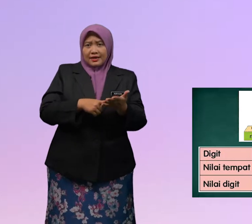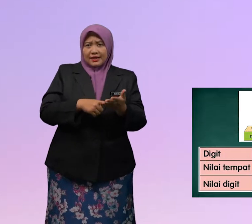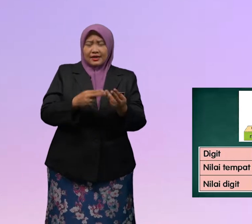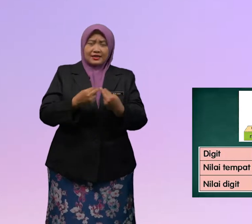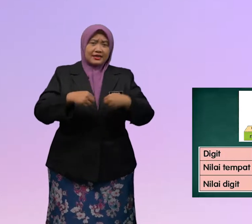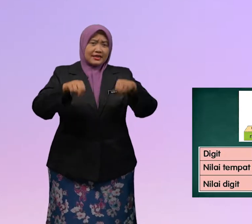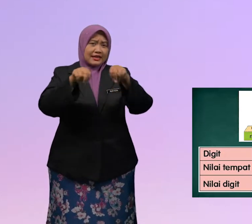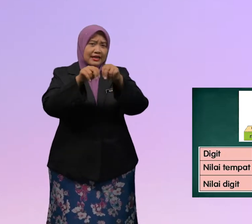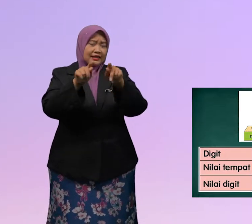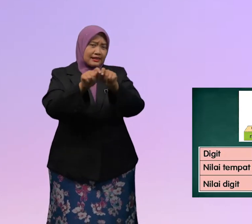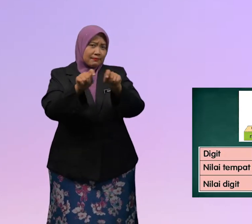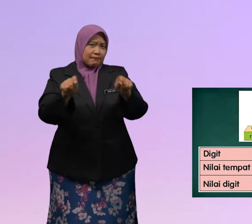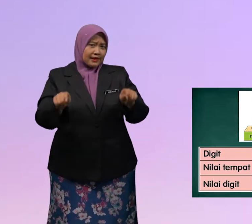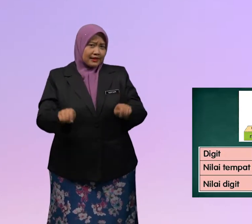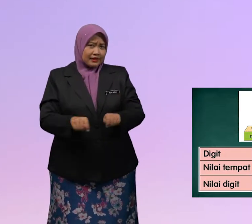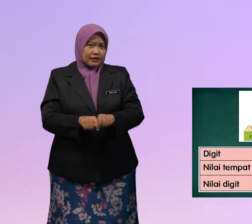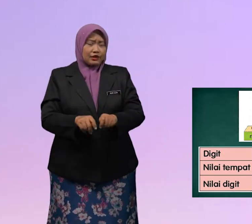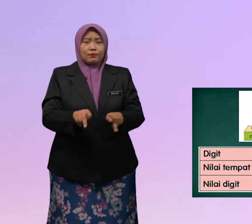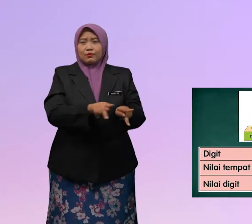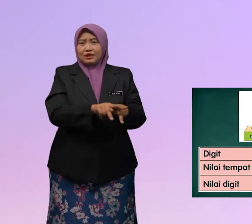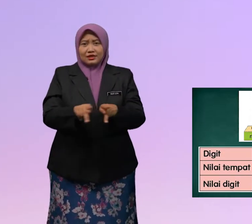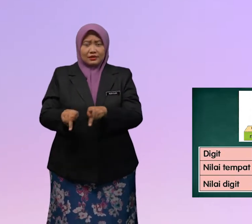Apakah nilai tempatnya pula?